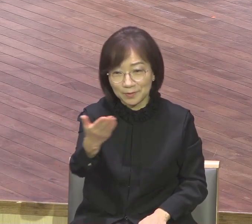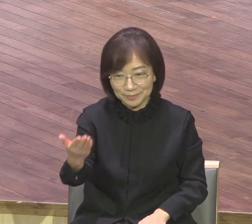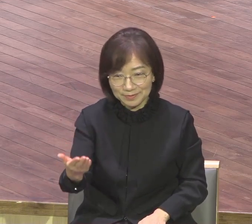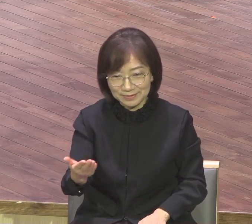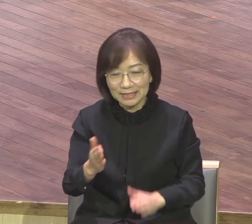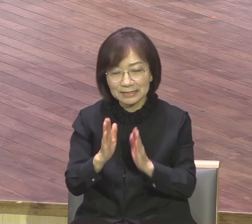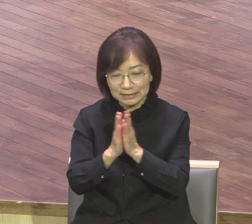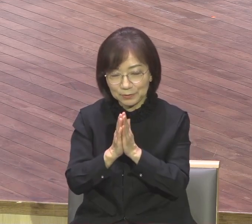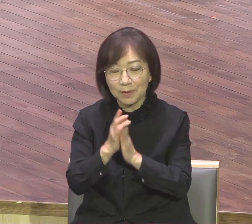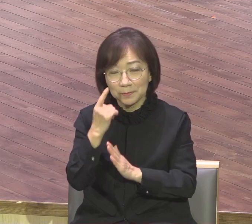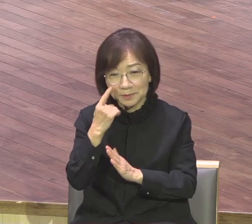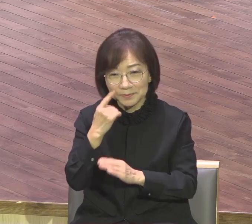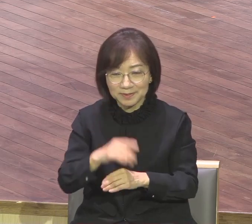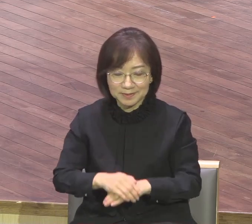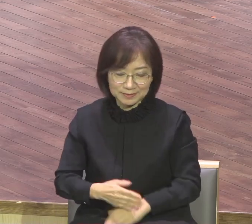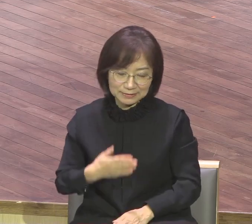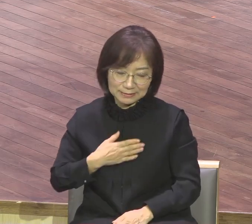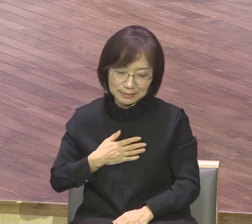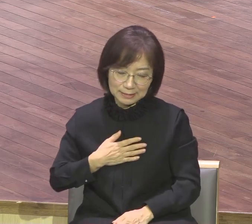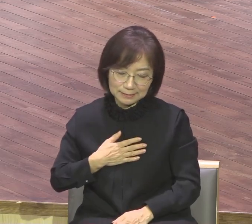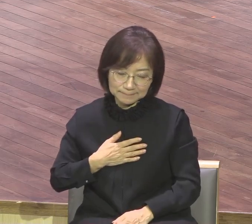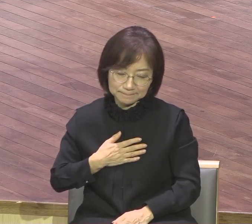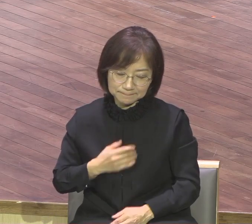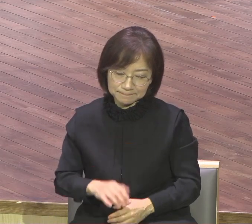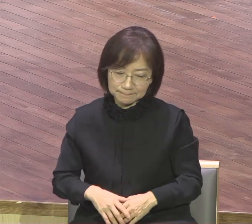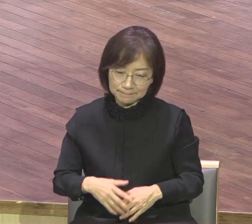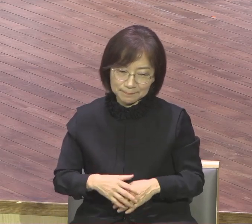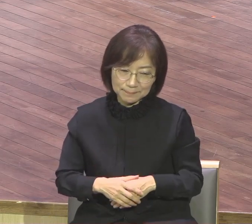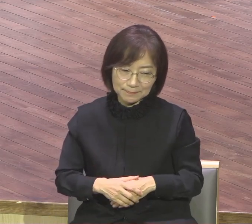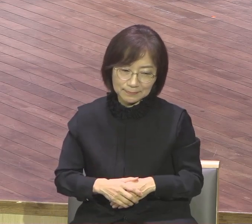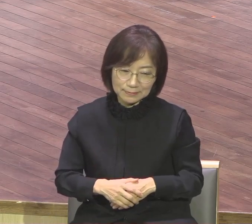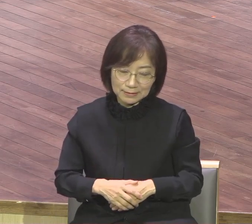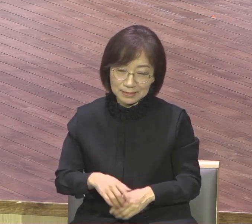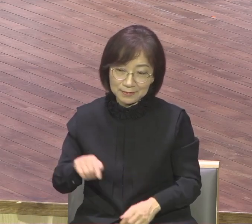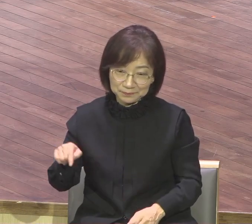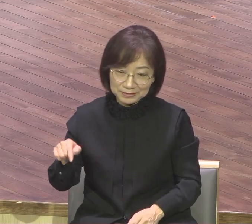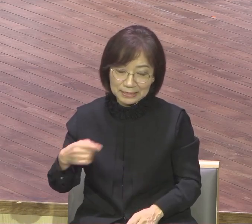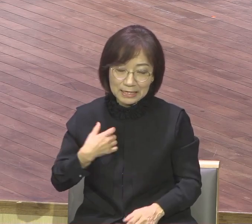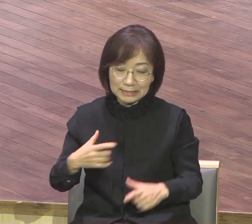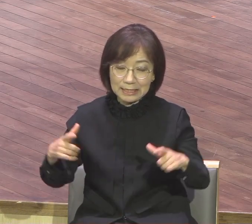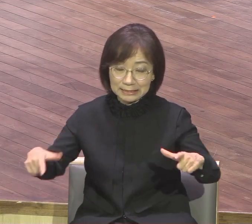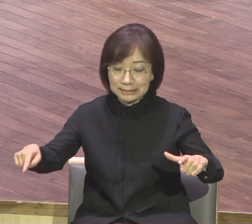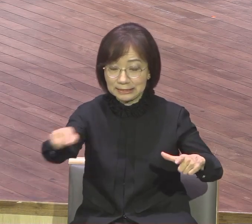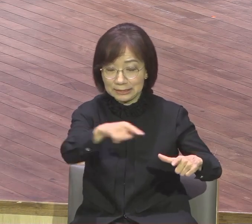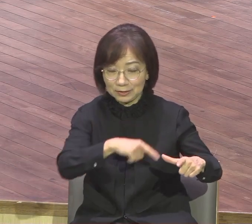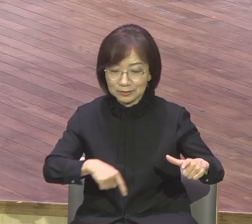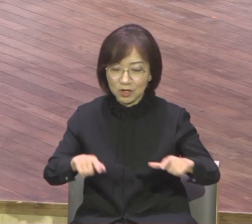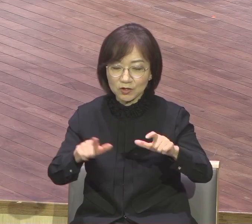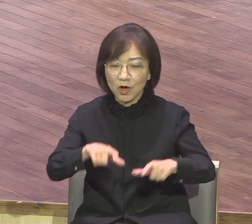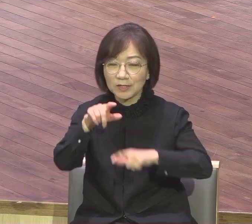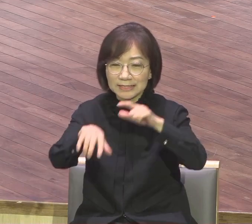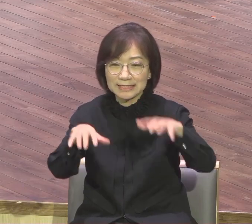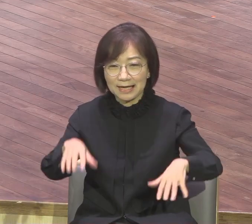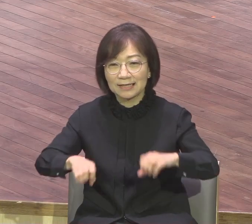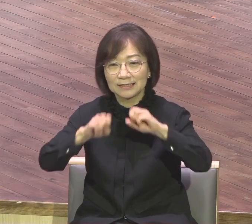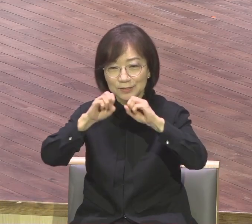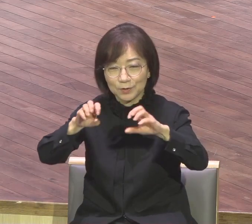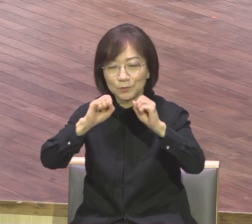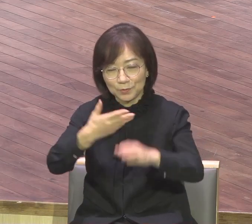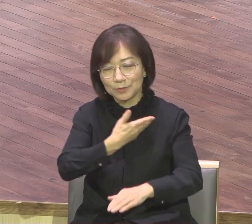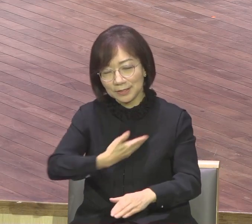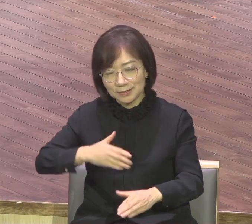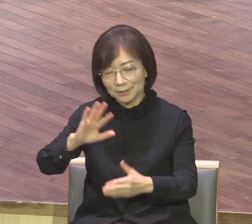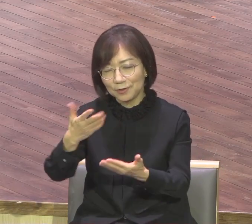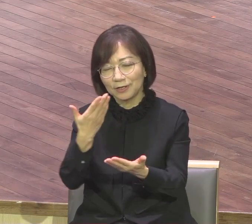이 내가 살고 있는 지역에 살는 나라에서 현장 전도 제자가 되게 하여 주옵소서. Ustedes oren todo en nuestro campo